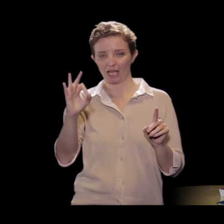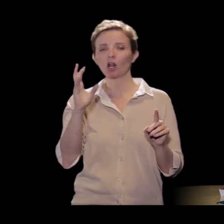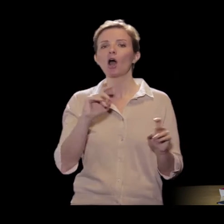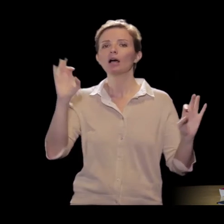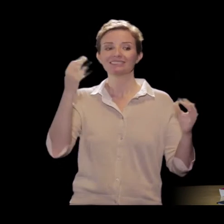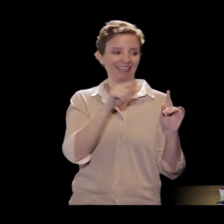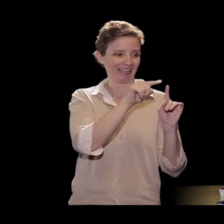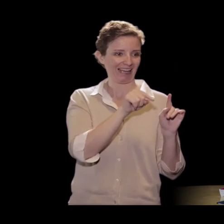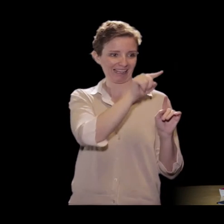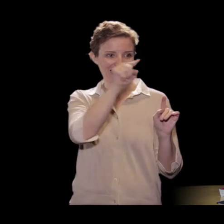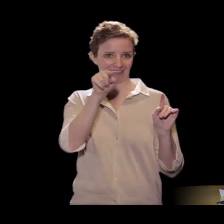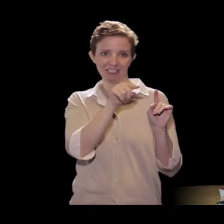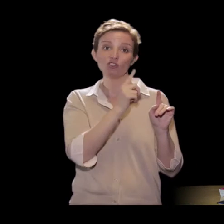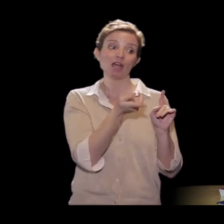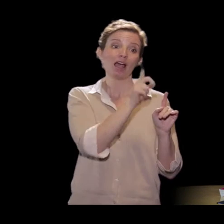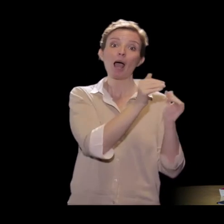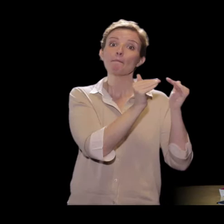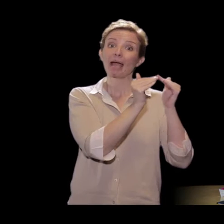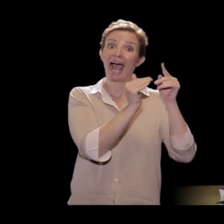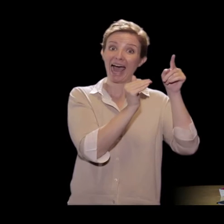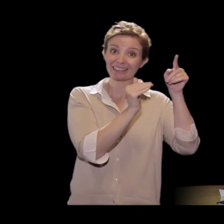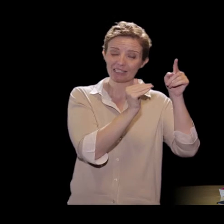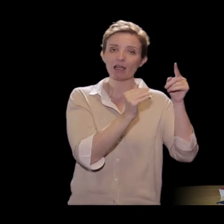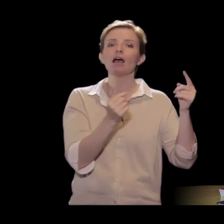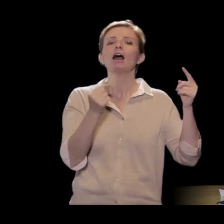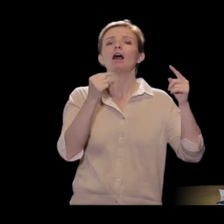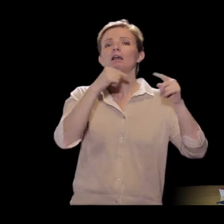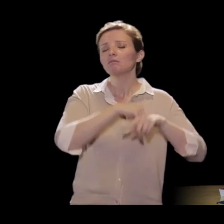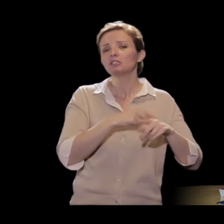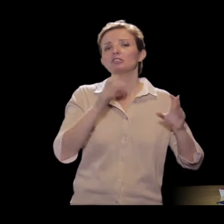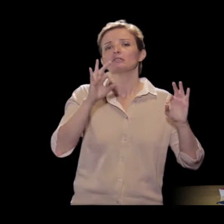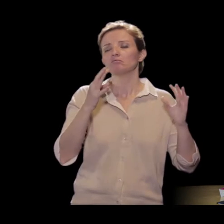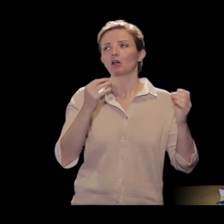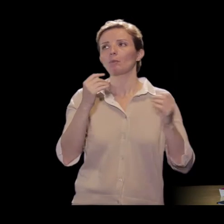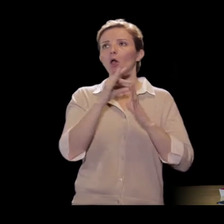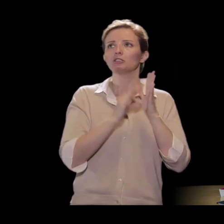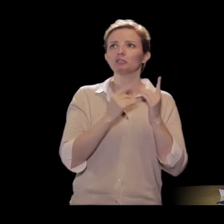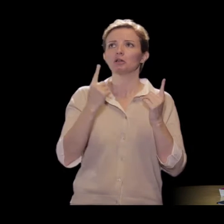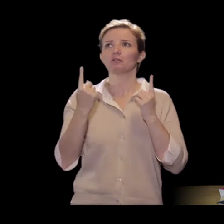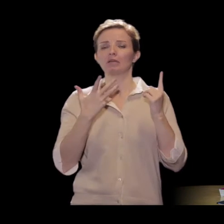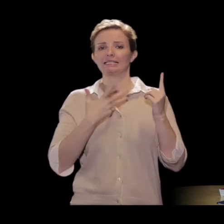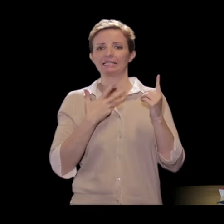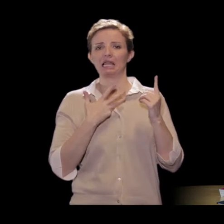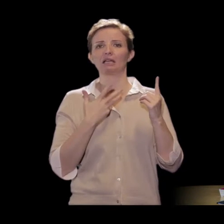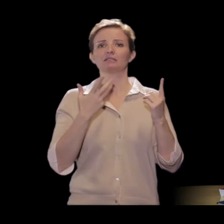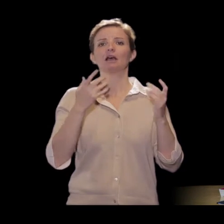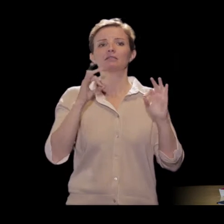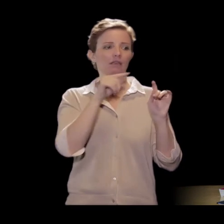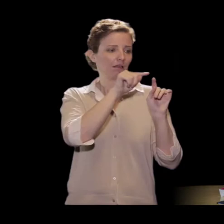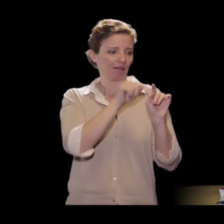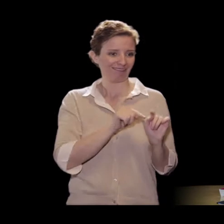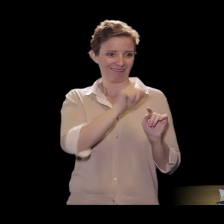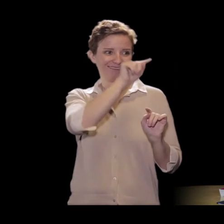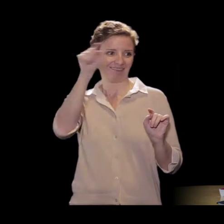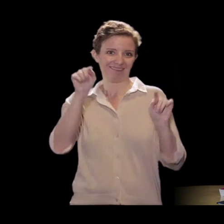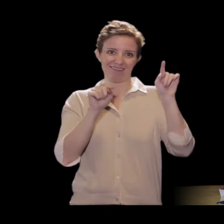l'incognita è una radice di indice pari e invece non abbiamo particolari condizioni da imporre Se l'indice del radicale dove